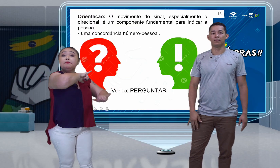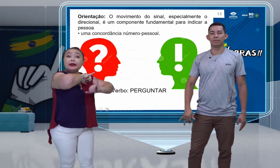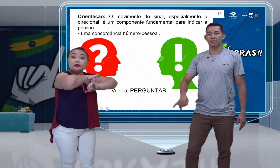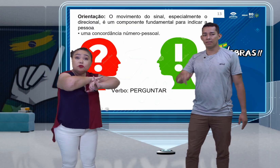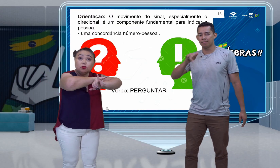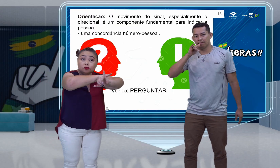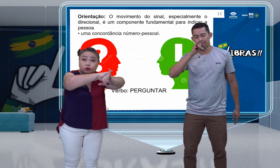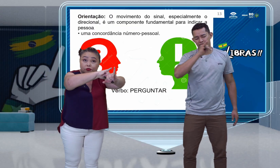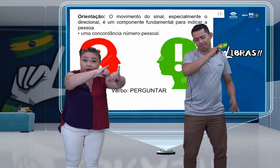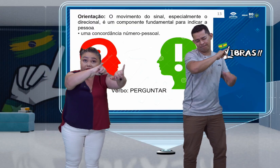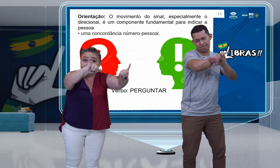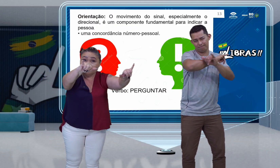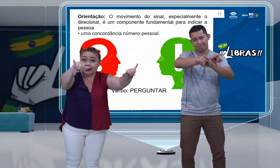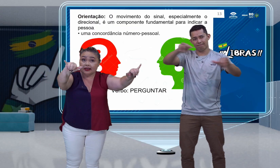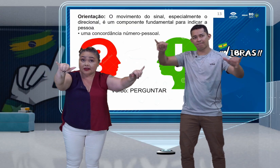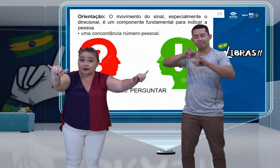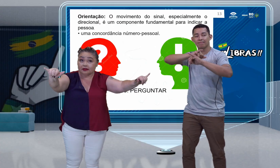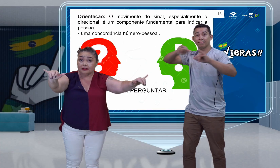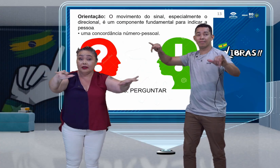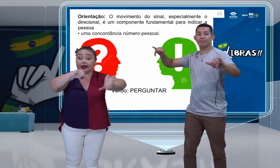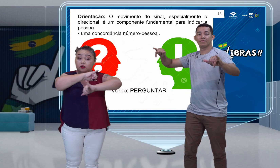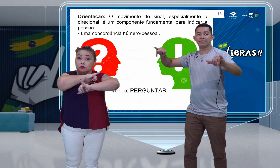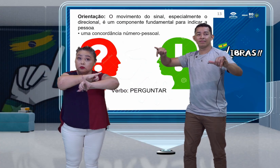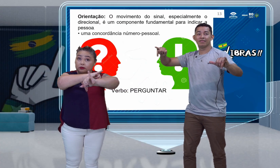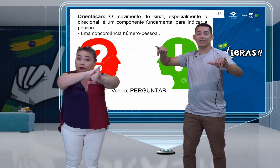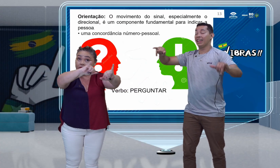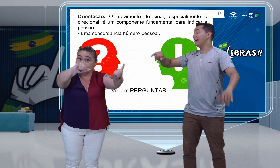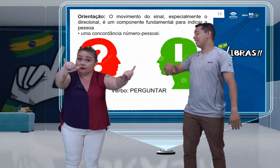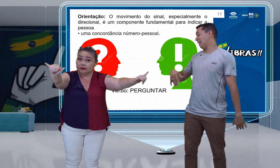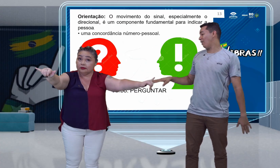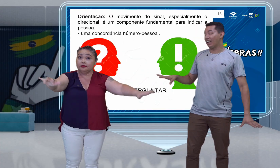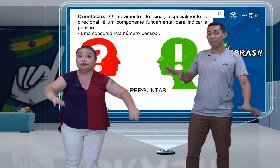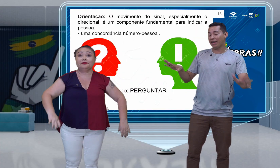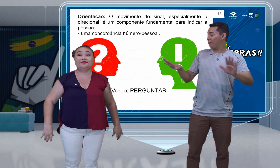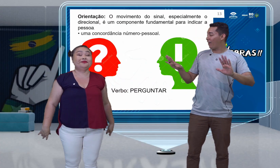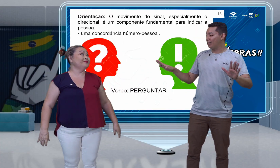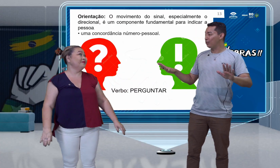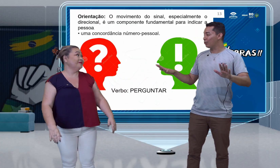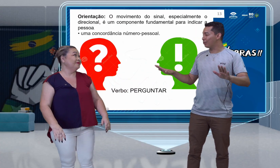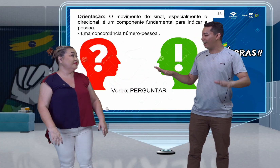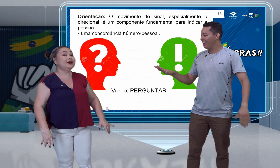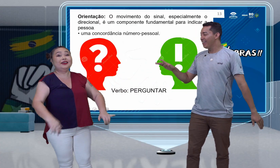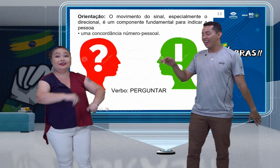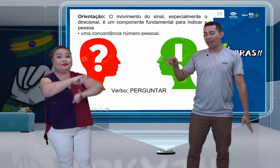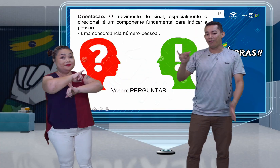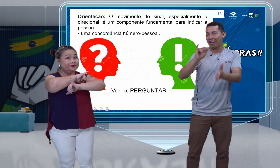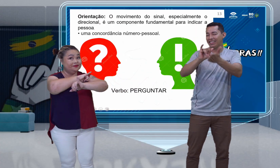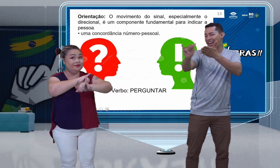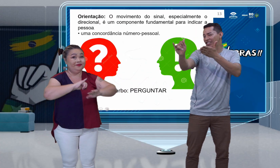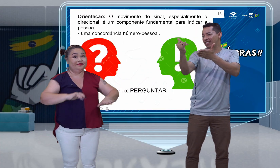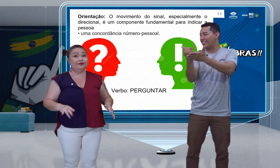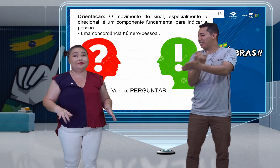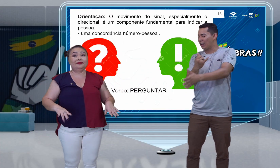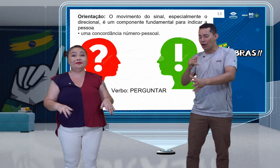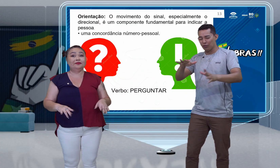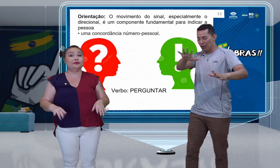para todos. Olha aí. Aí eu mudo. Esse sinal é legal, porque ele fala de tudo, né? É. Ele fala da direção, do